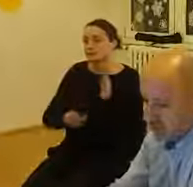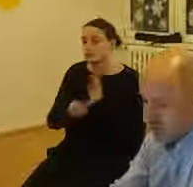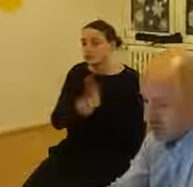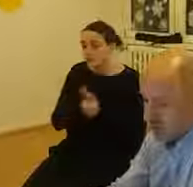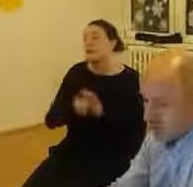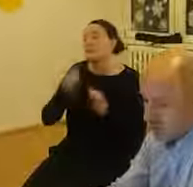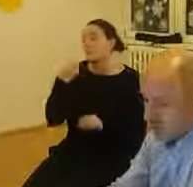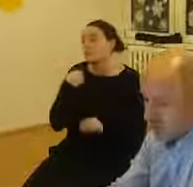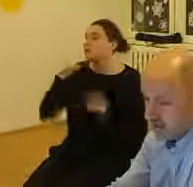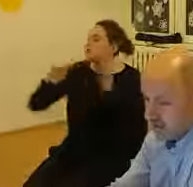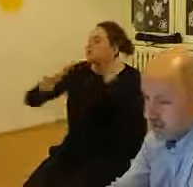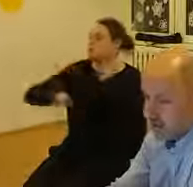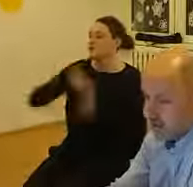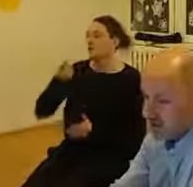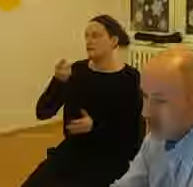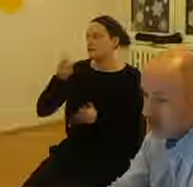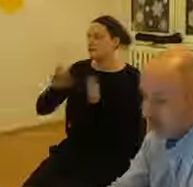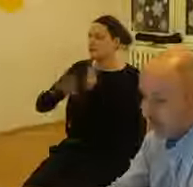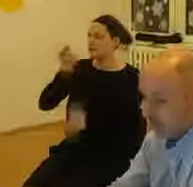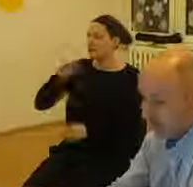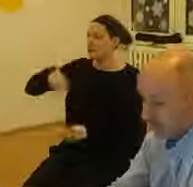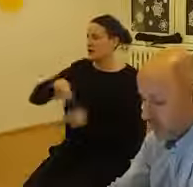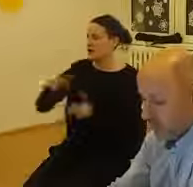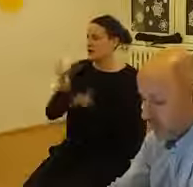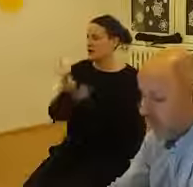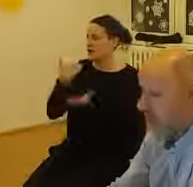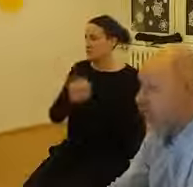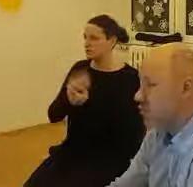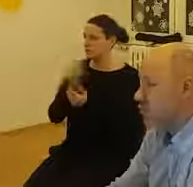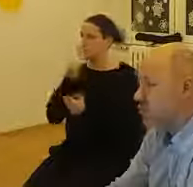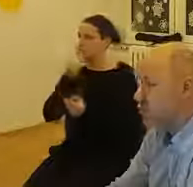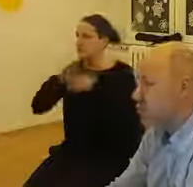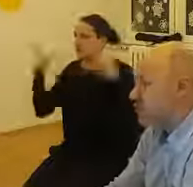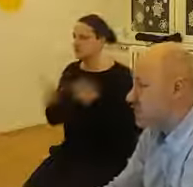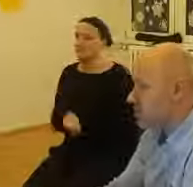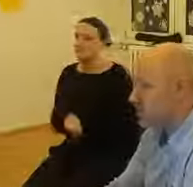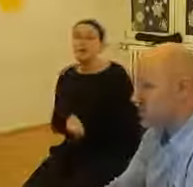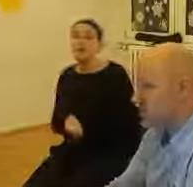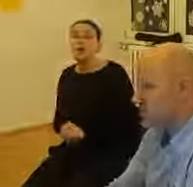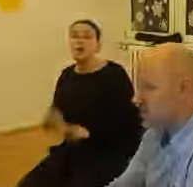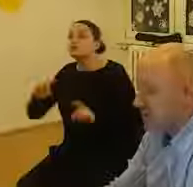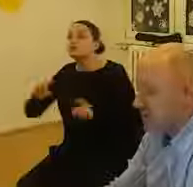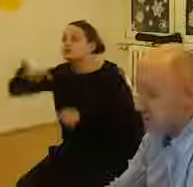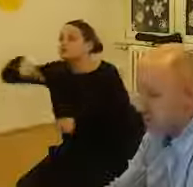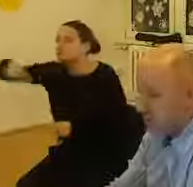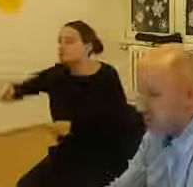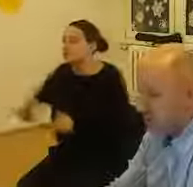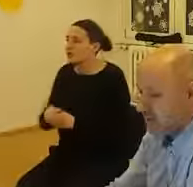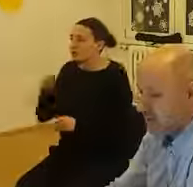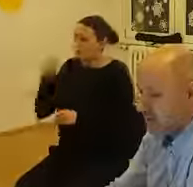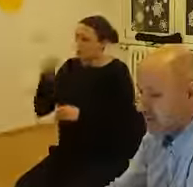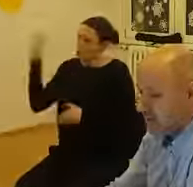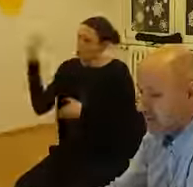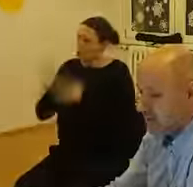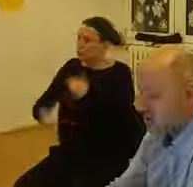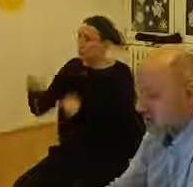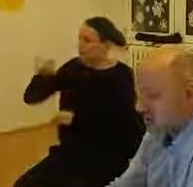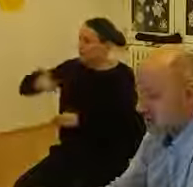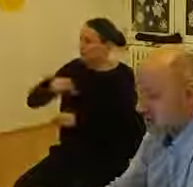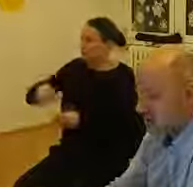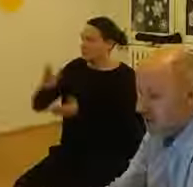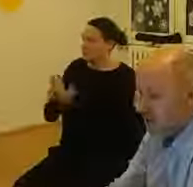Rady Dzielnictwa przy Morzu Wielkim. I co teraz przed nami? Tak jak wspomniałem, skończyła się pierwsza kadencja niepełna Rady